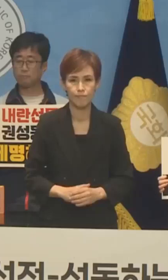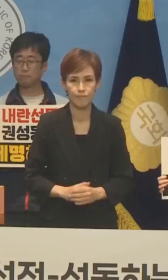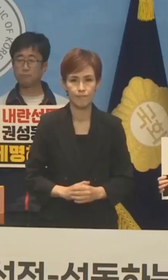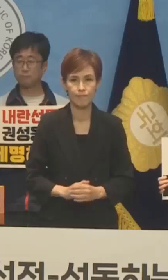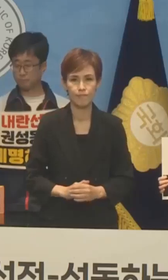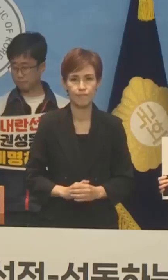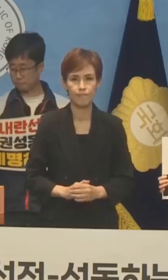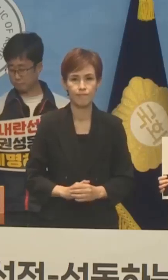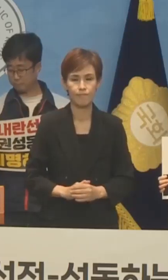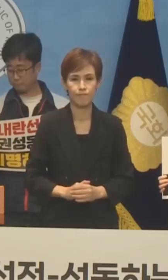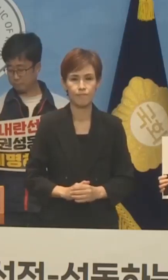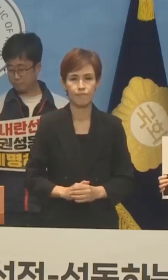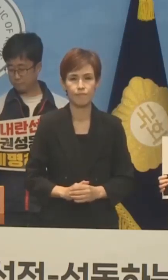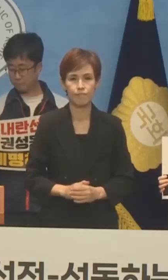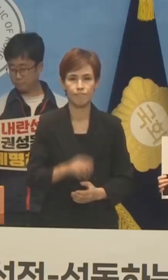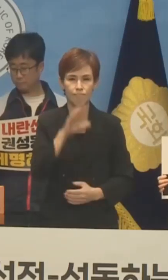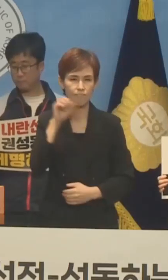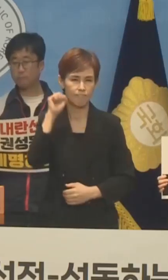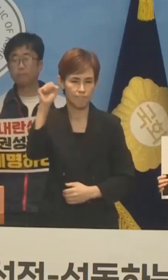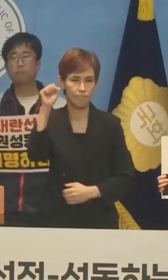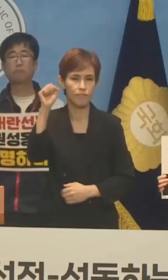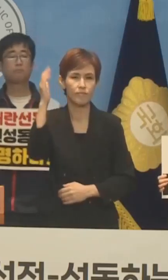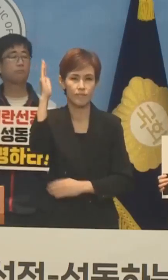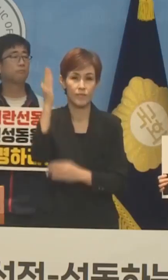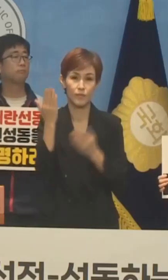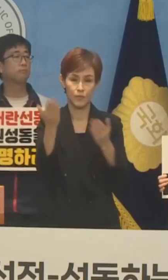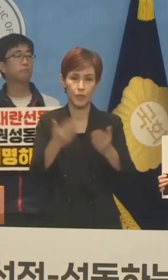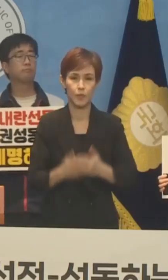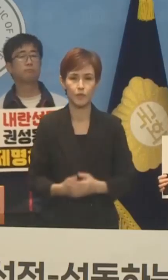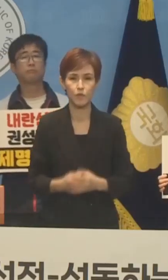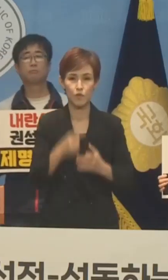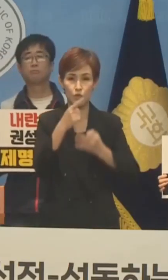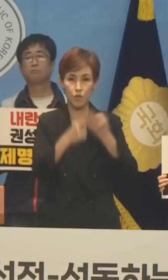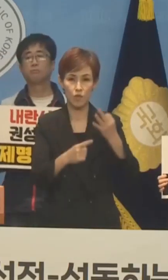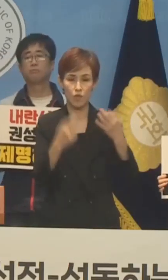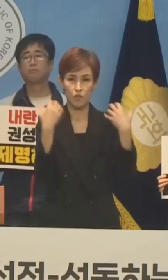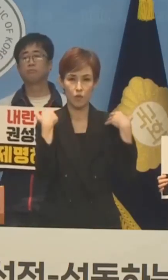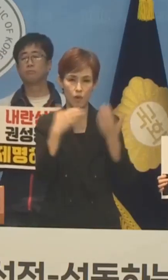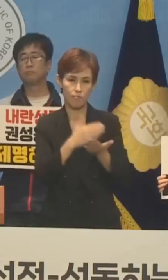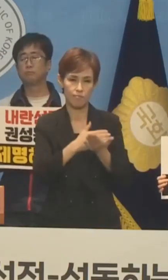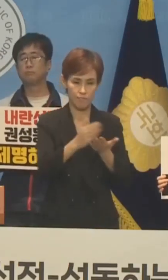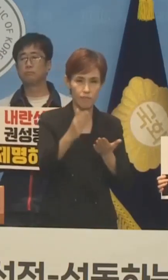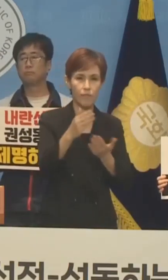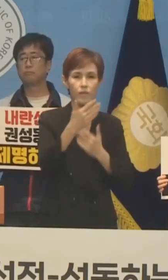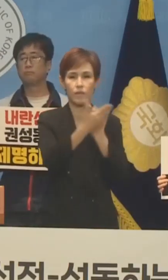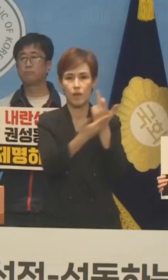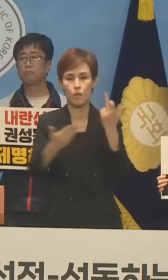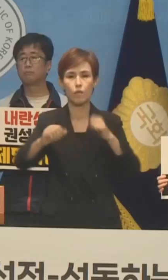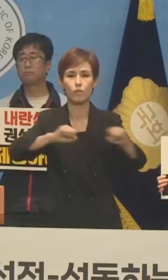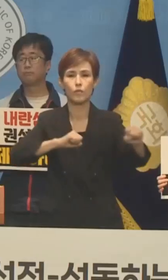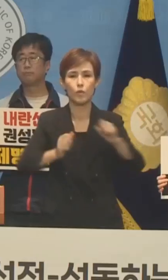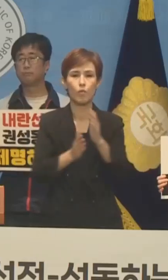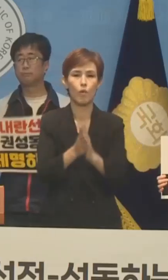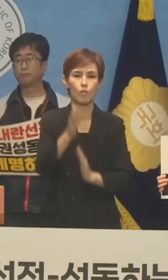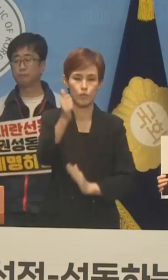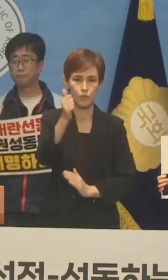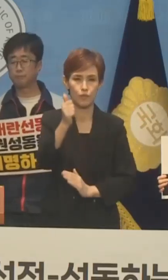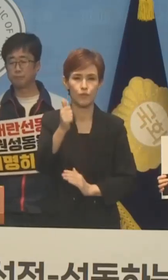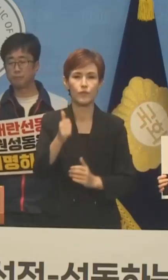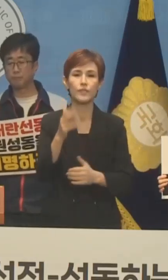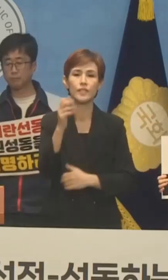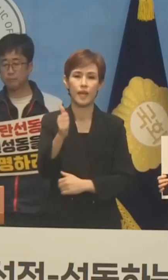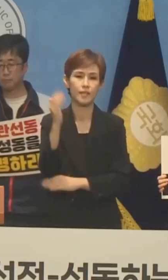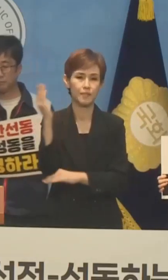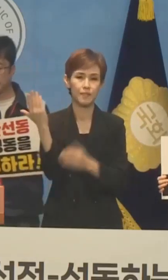네, 바로 이어서 규탄 발언 듣도록 하겠습니다. 윤석열 정권 퇴진 강원운동본부 상임 공동대표 김남순 민주노총